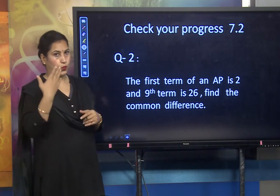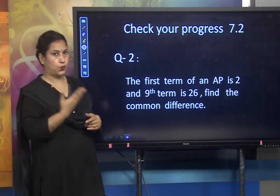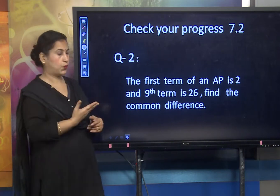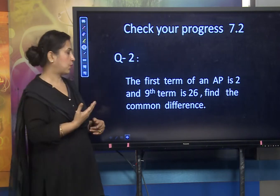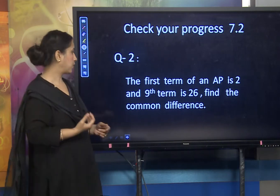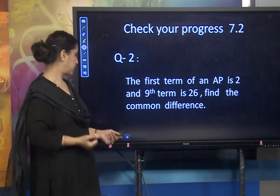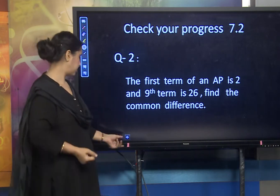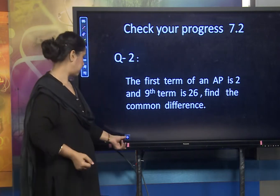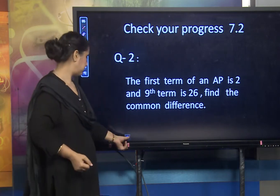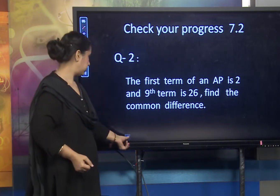आइए देखते हैं।